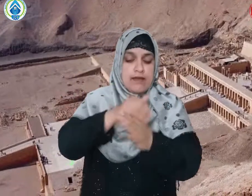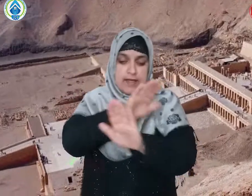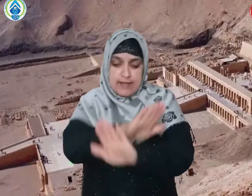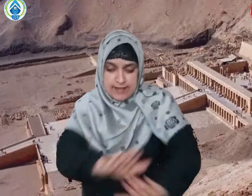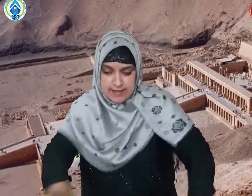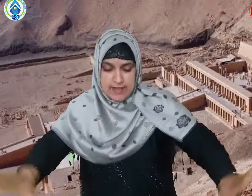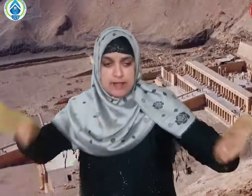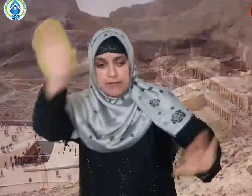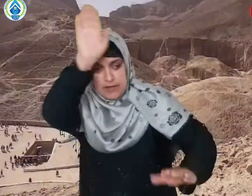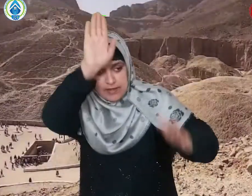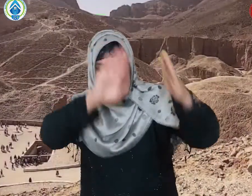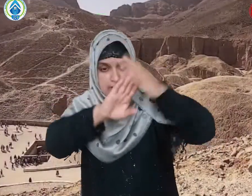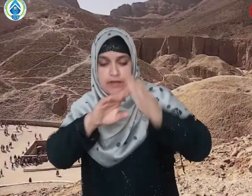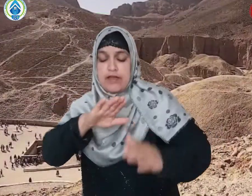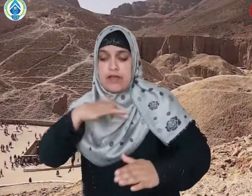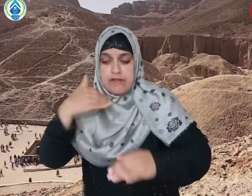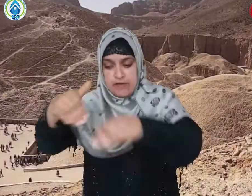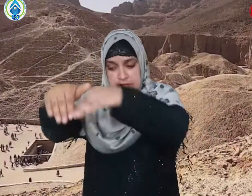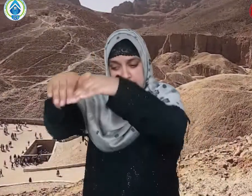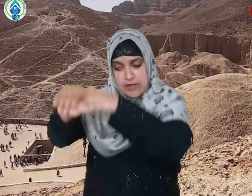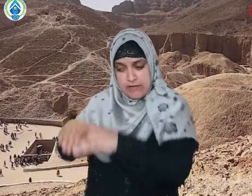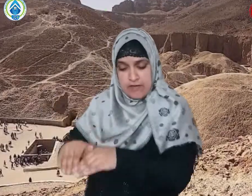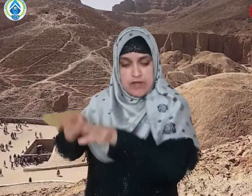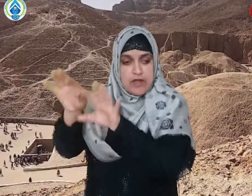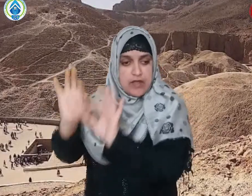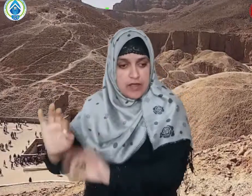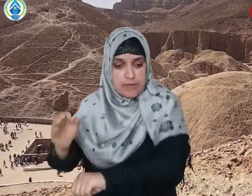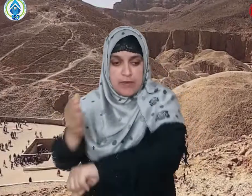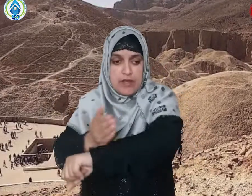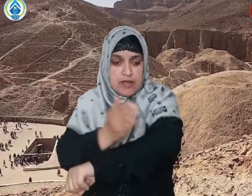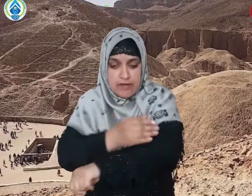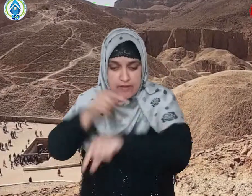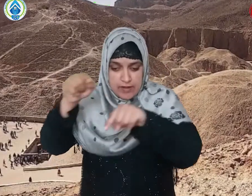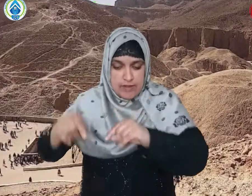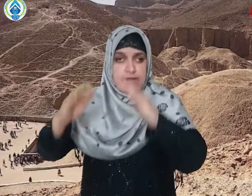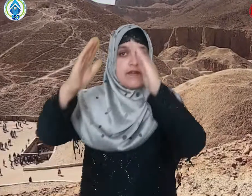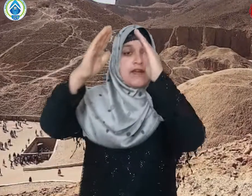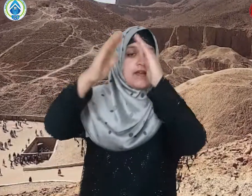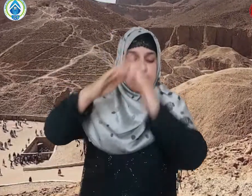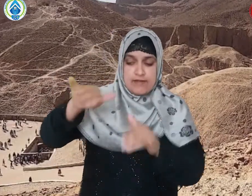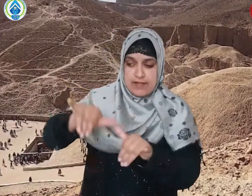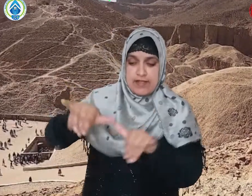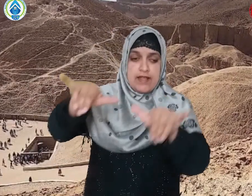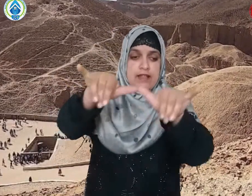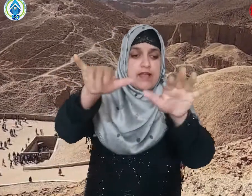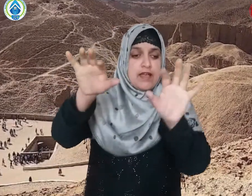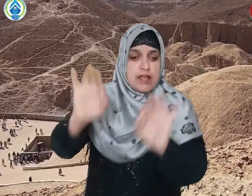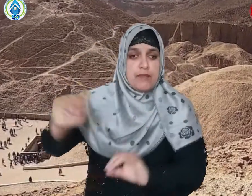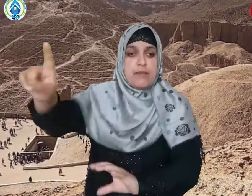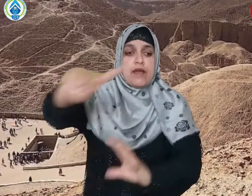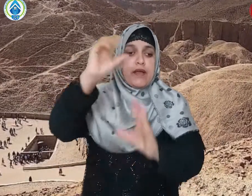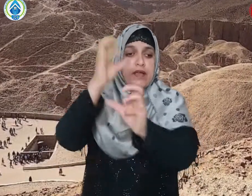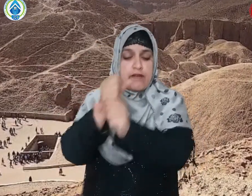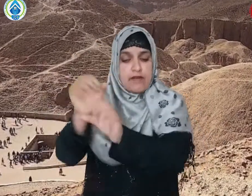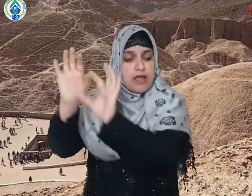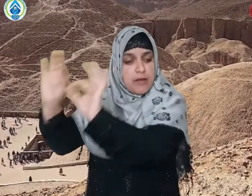لکھے ہوتے ہیں۔ اس وادی میں موجود تمام مقبروں کو قدیم نوادرات قرار دیا گیا ہے۔ پہلی صدی عیسوی میں